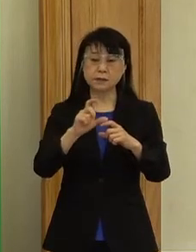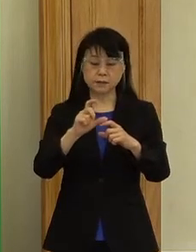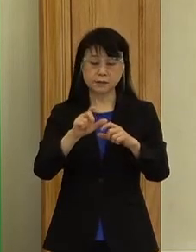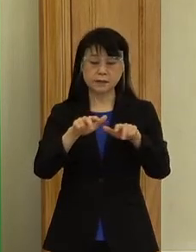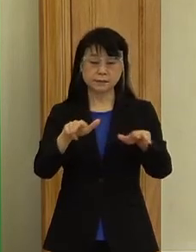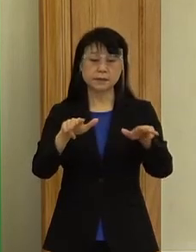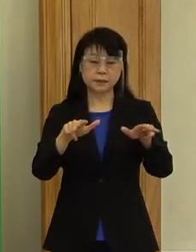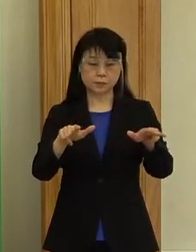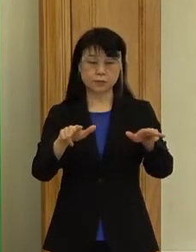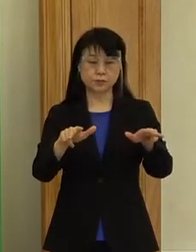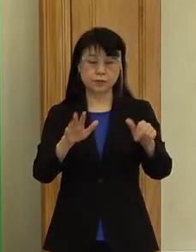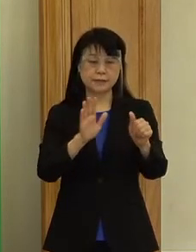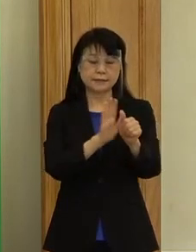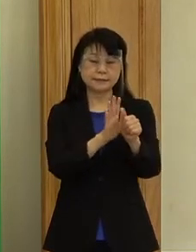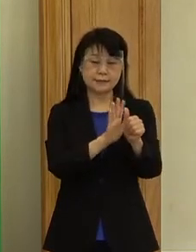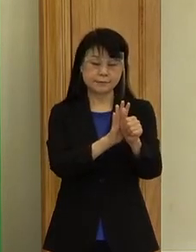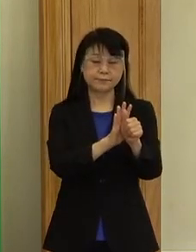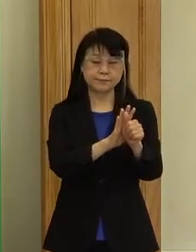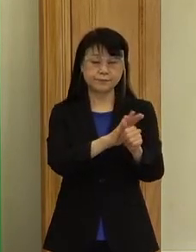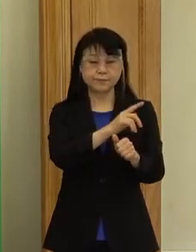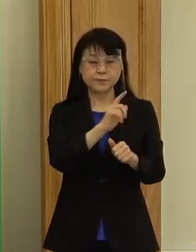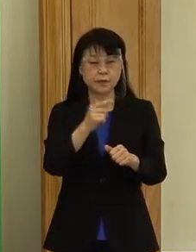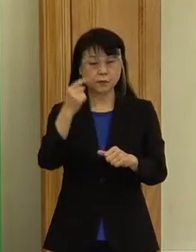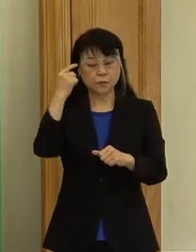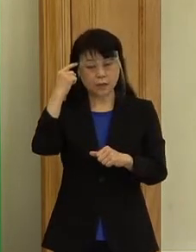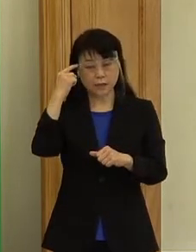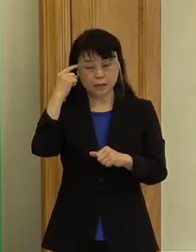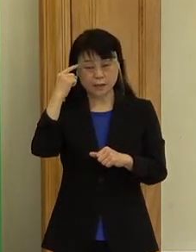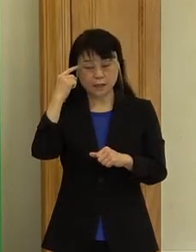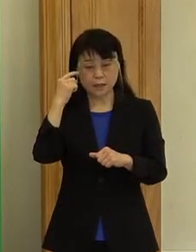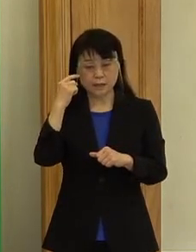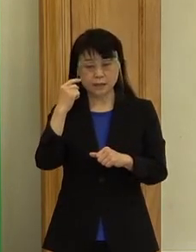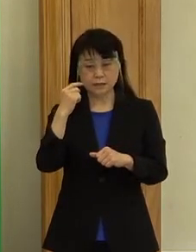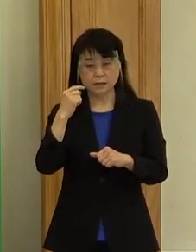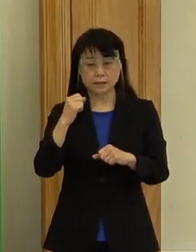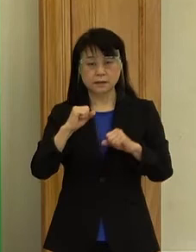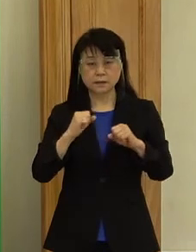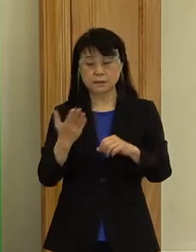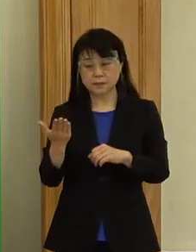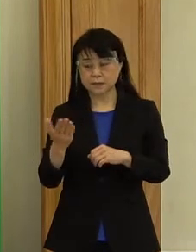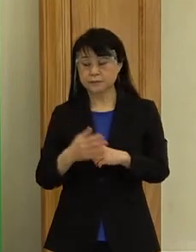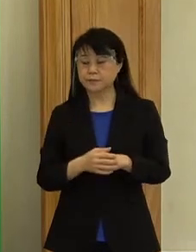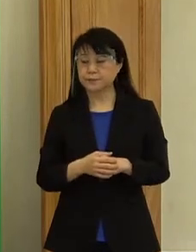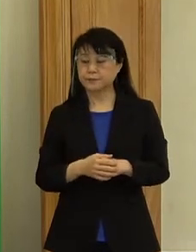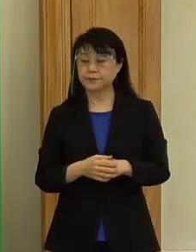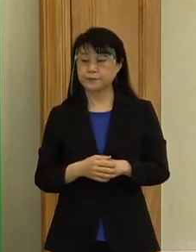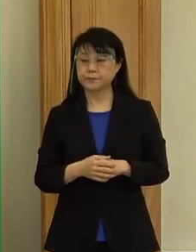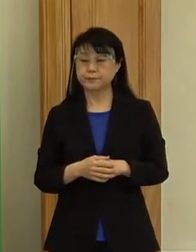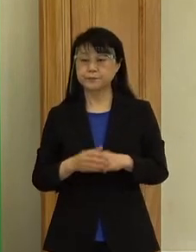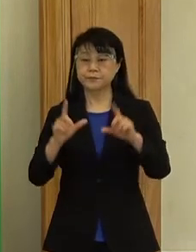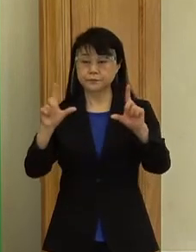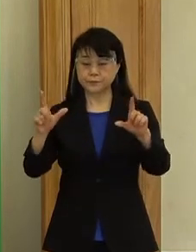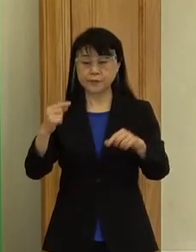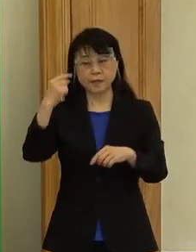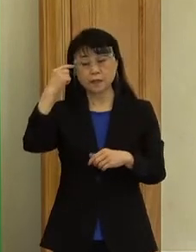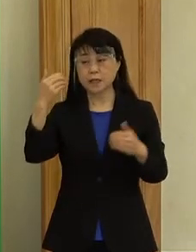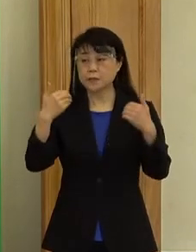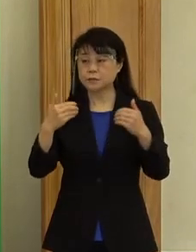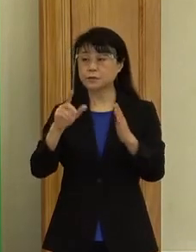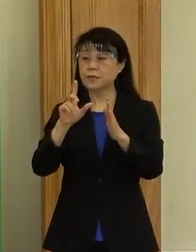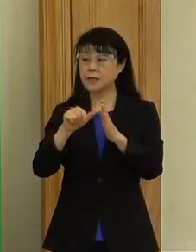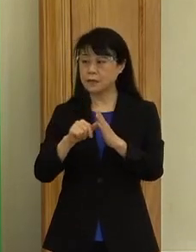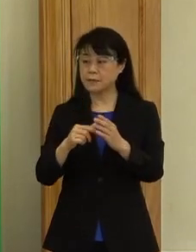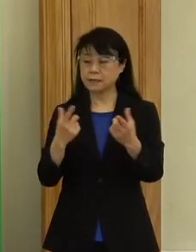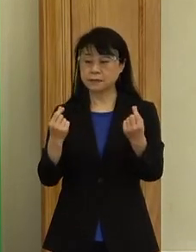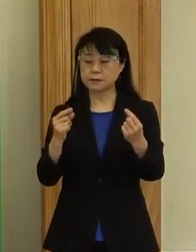政策、何か支援策みたいなものを考えられますでしょうか。 はい、考える必要があればしっかりと